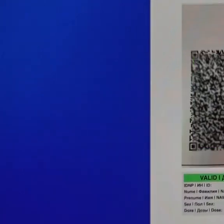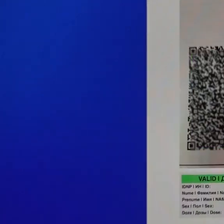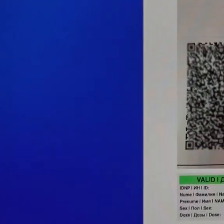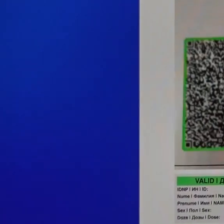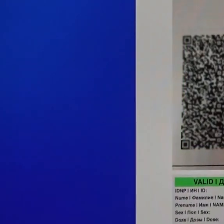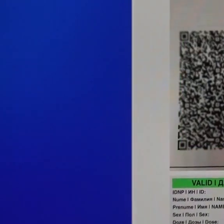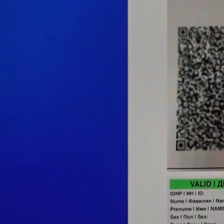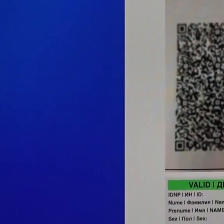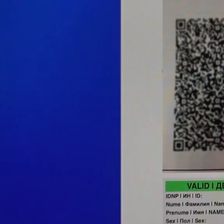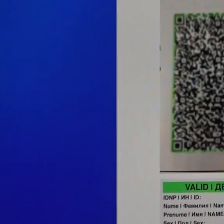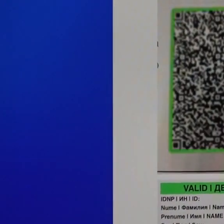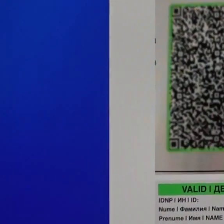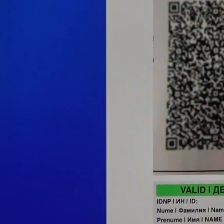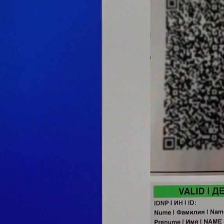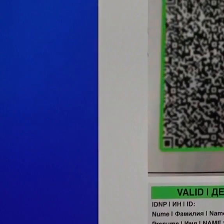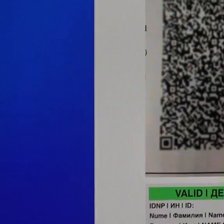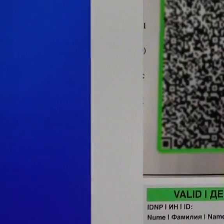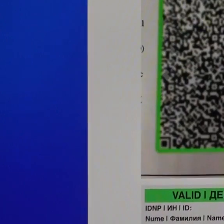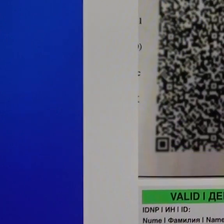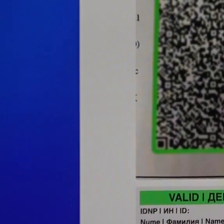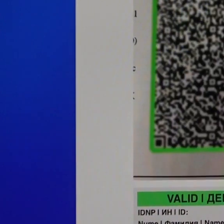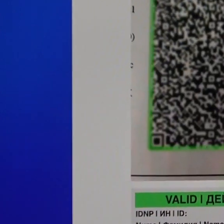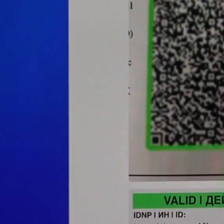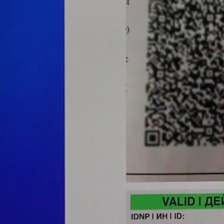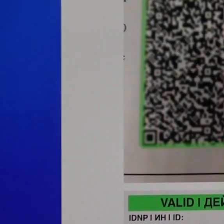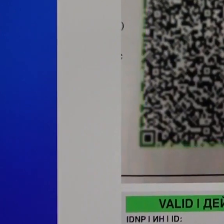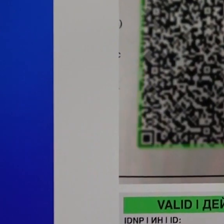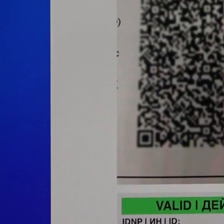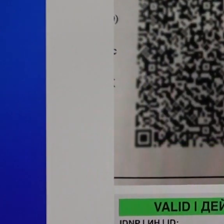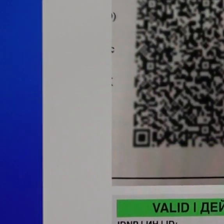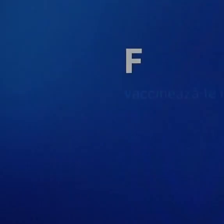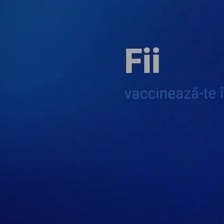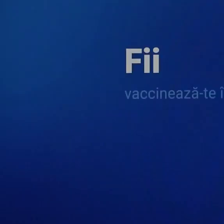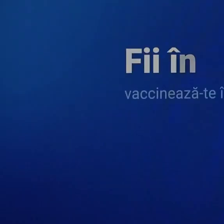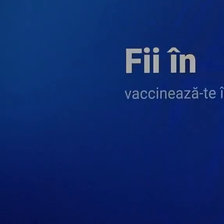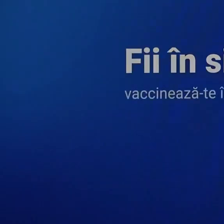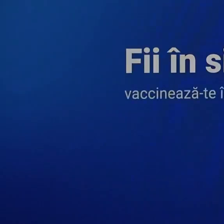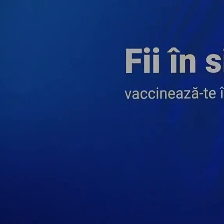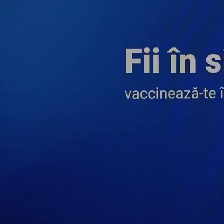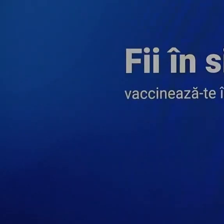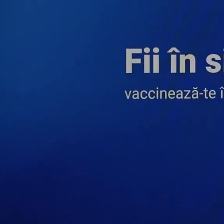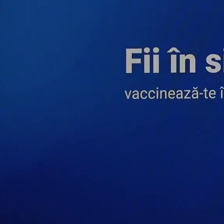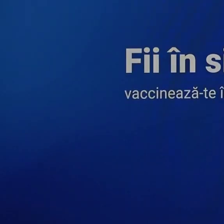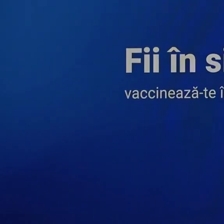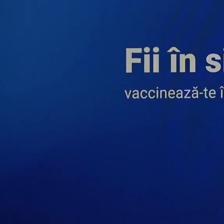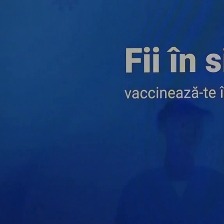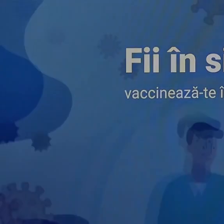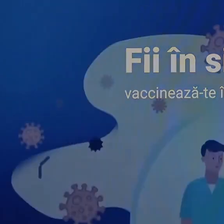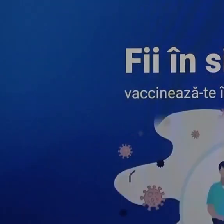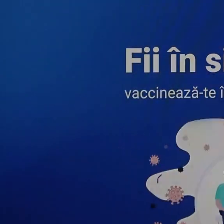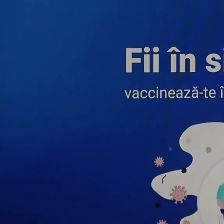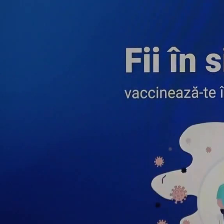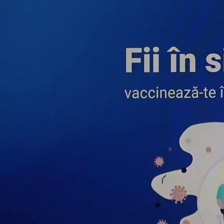vor afișa datele personale despre persoana vaccinată și numărul de doze administrate. Vaccinarea